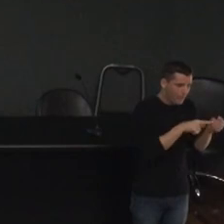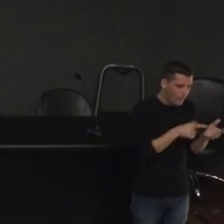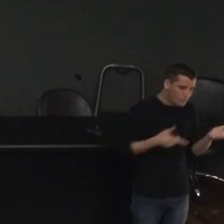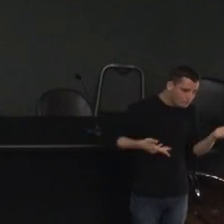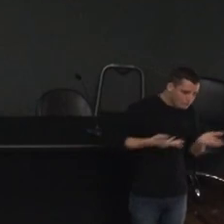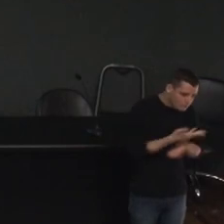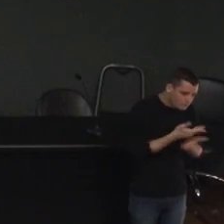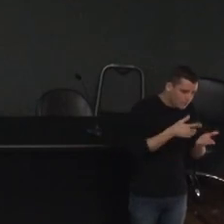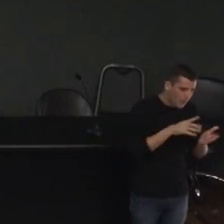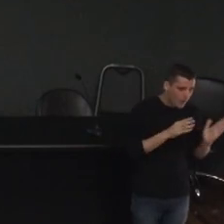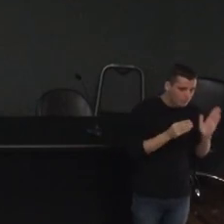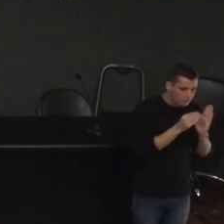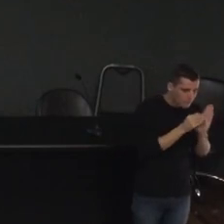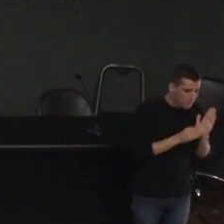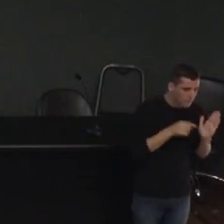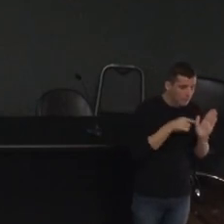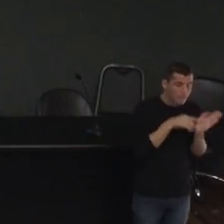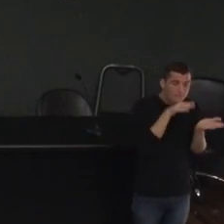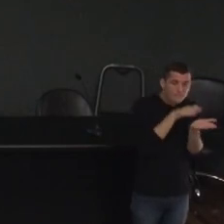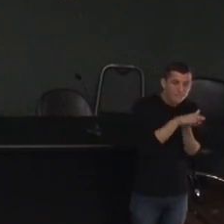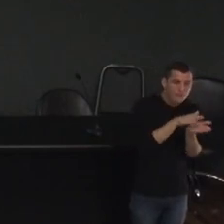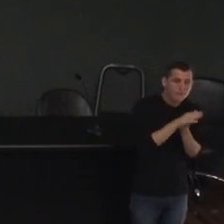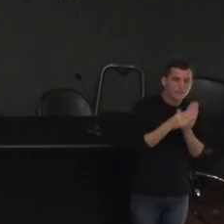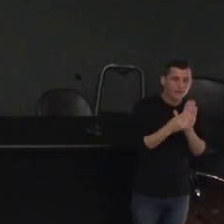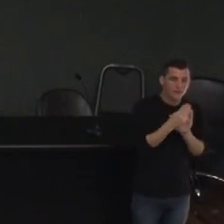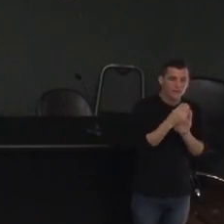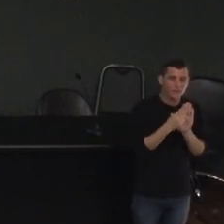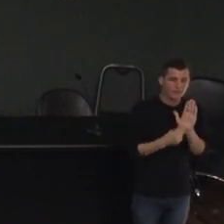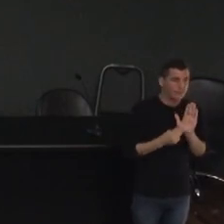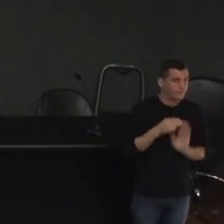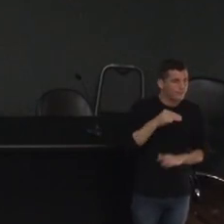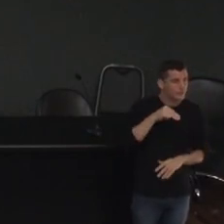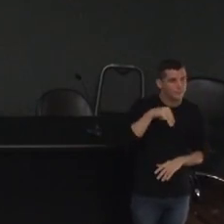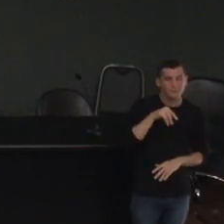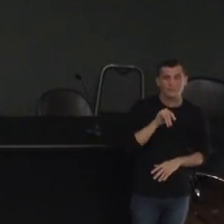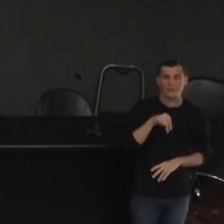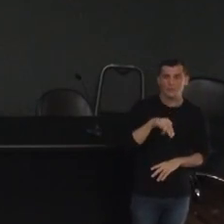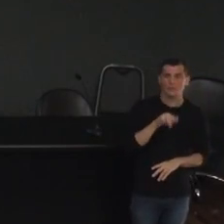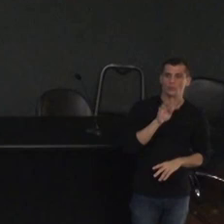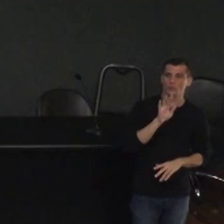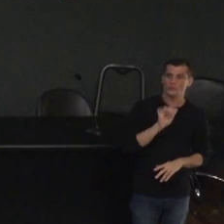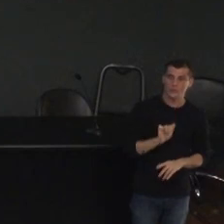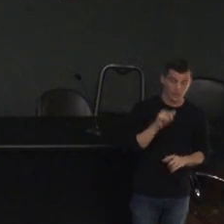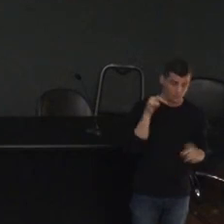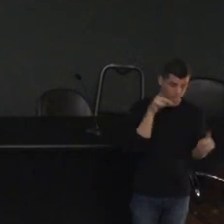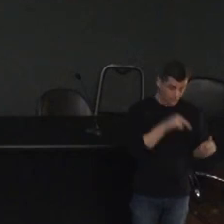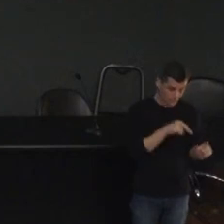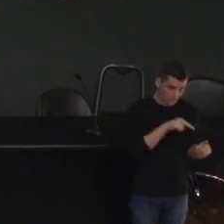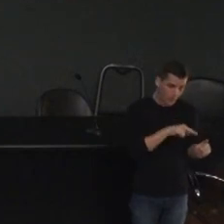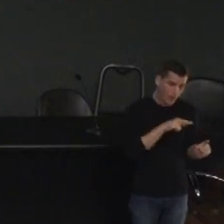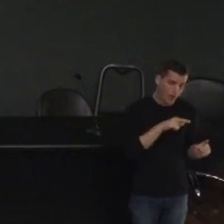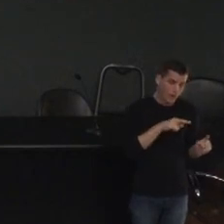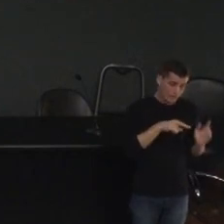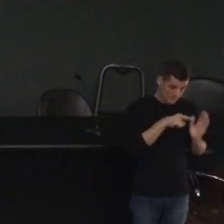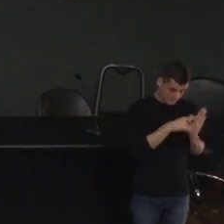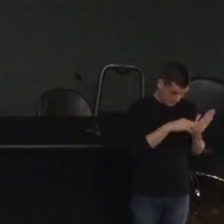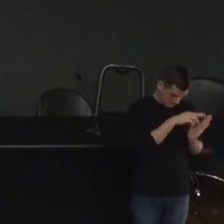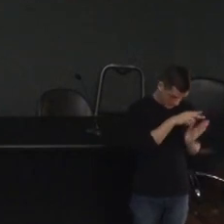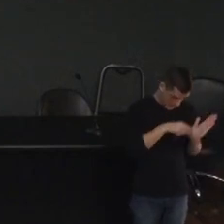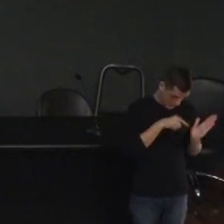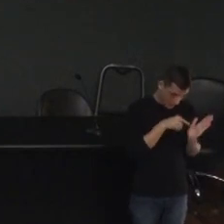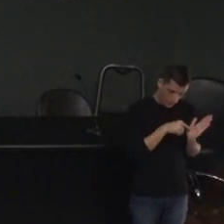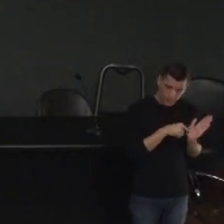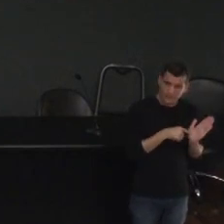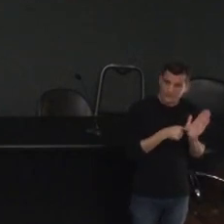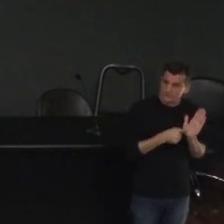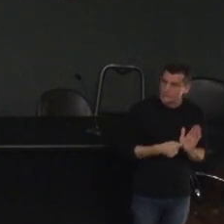minuta do regulamento de comunicação do incidente de segurança essa minuta ela tem ali aqui eu fiz de forma